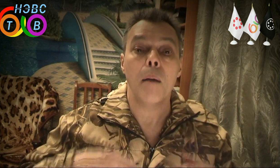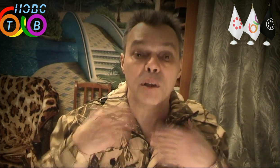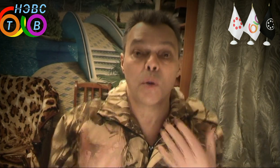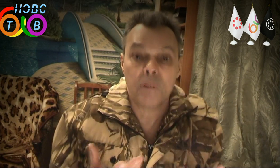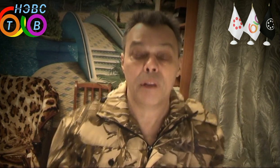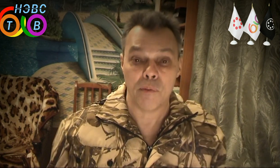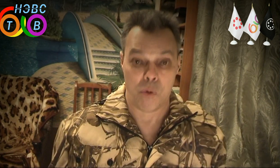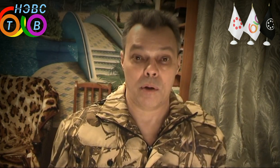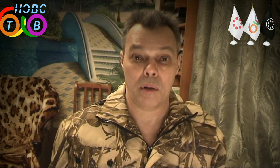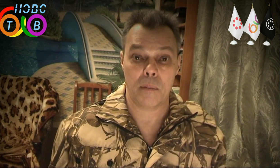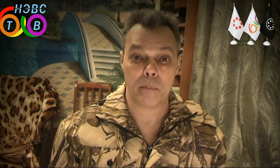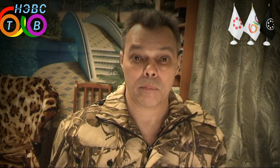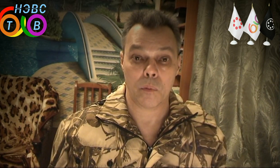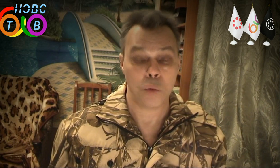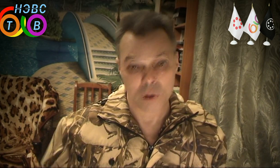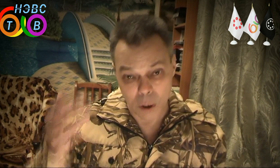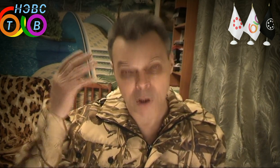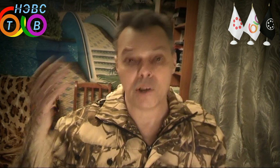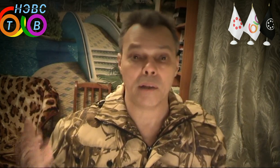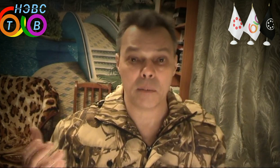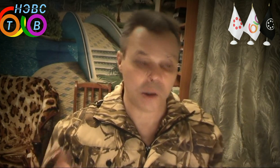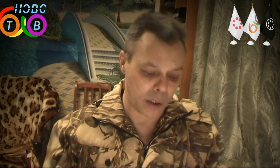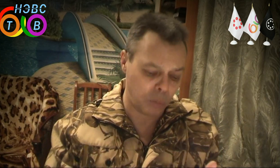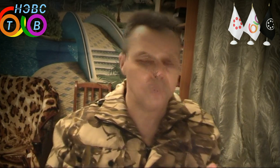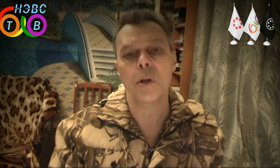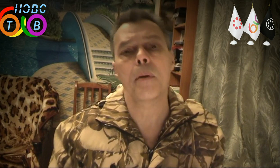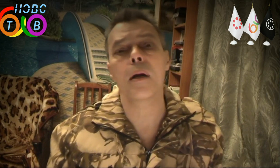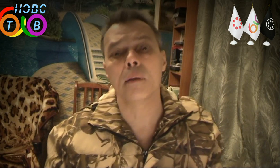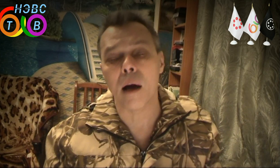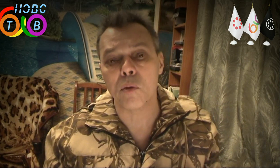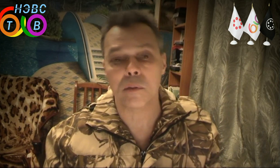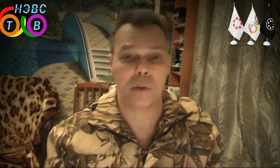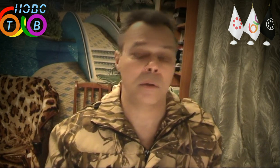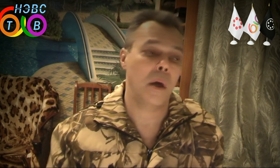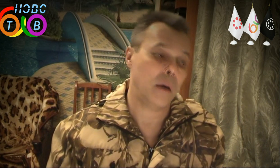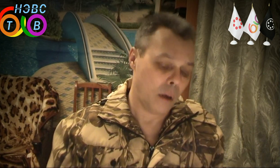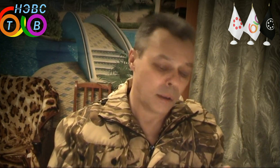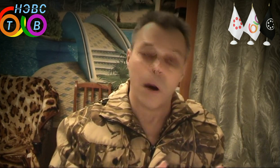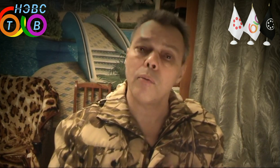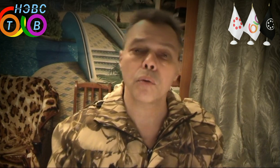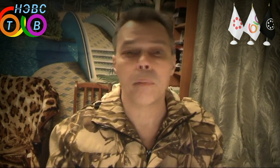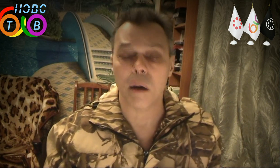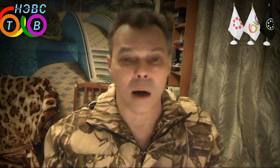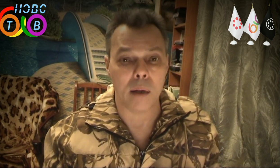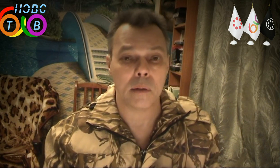по собственной воле. Ну, то есть она уже начинает размышлять, уже пора замуж выйти. Или там, а вот он богатый,